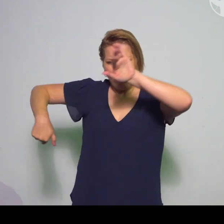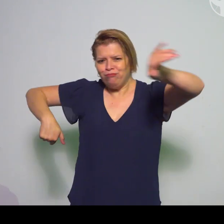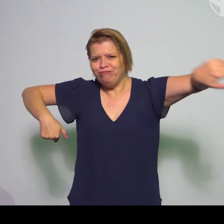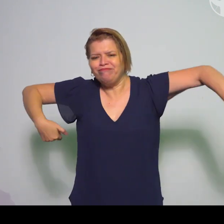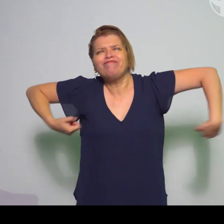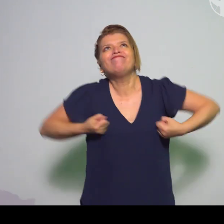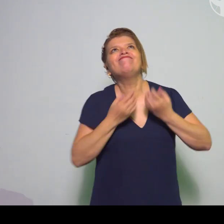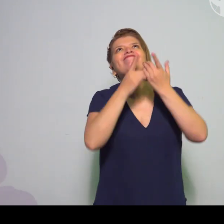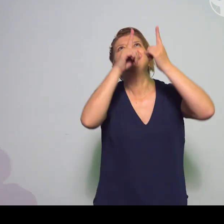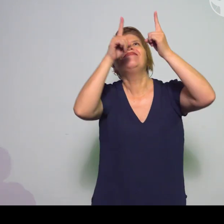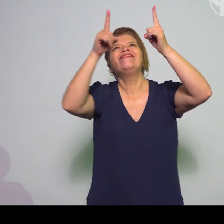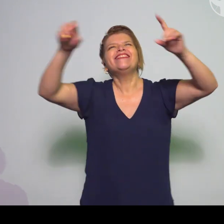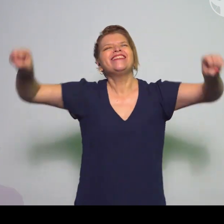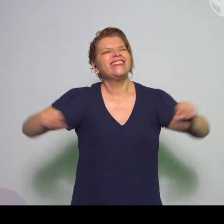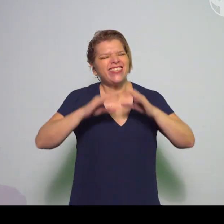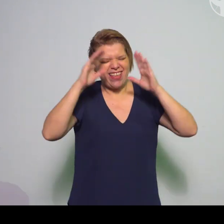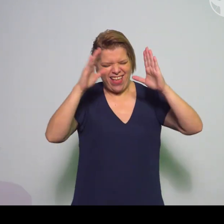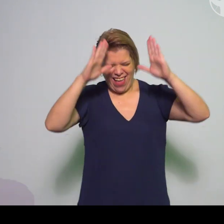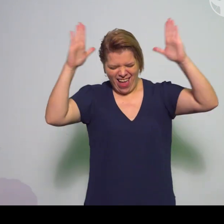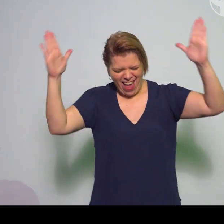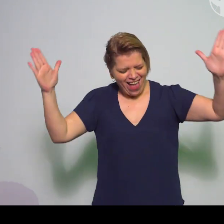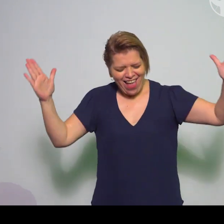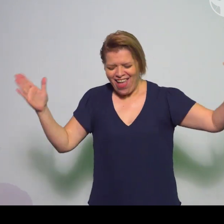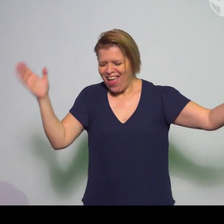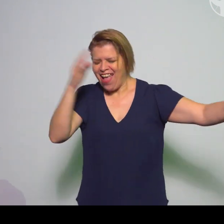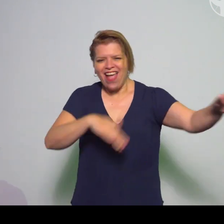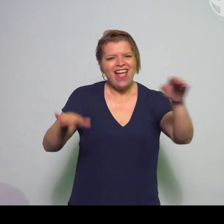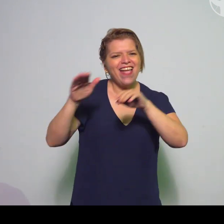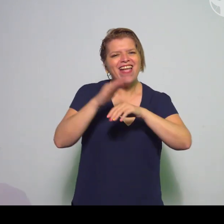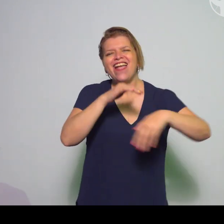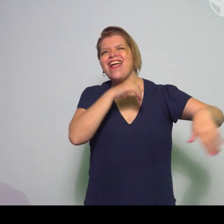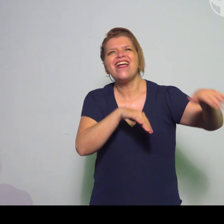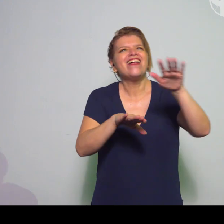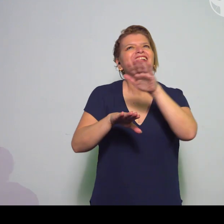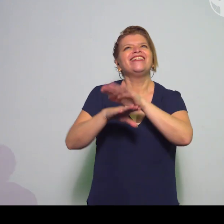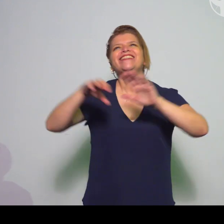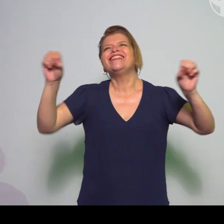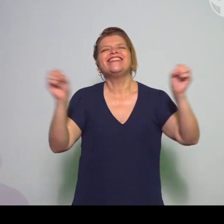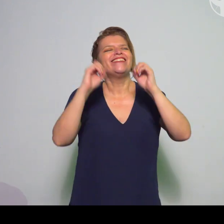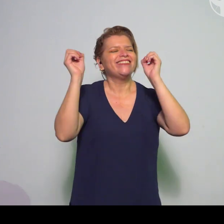eres grande, mucho más grande.